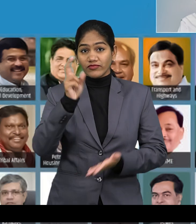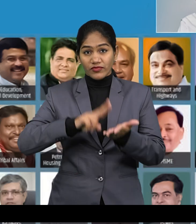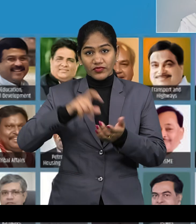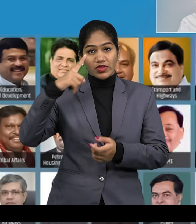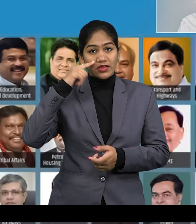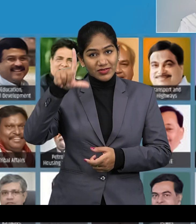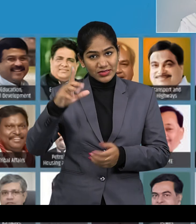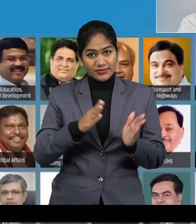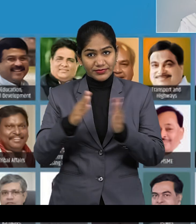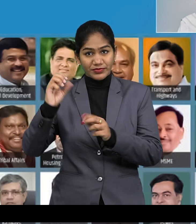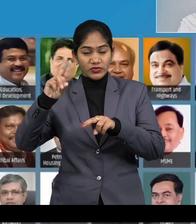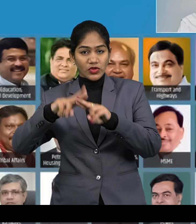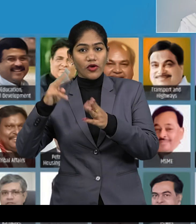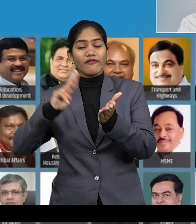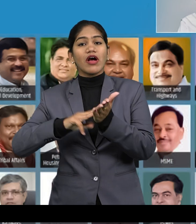మంత్రిమండలి